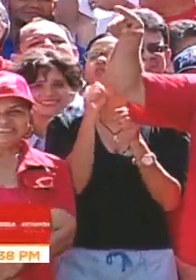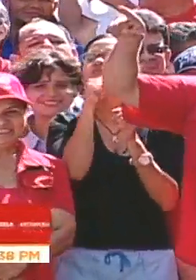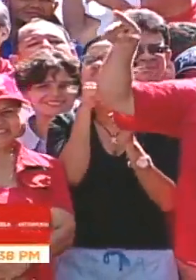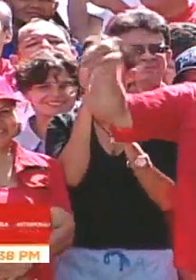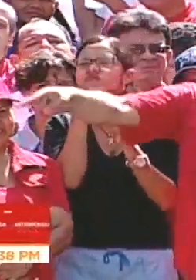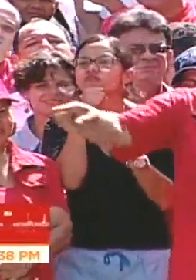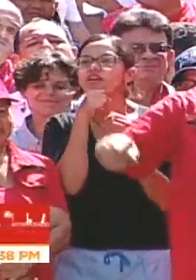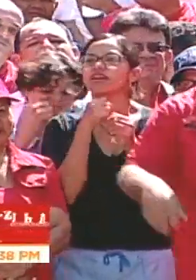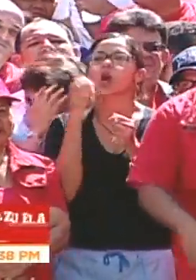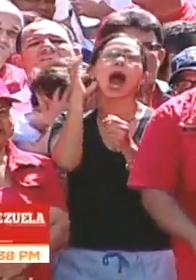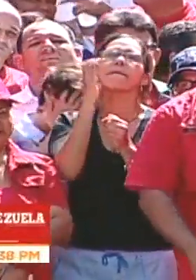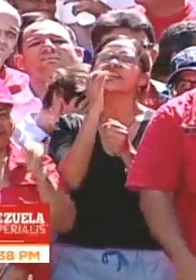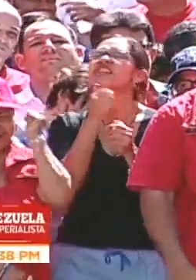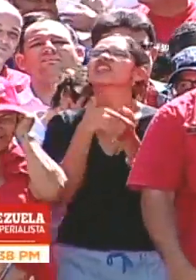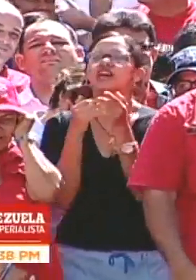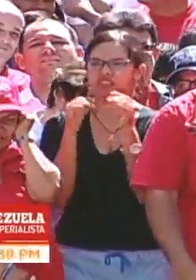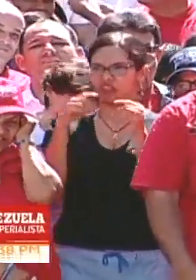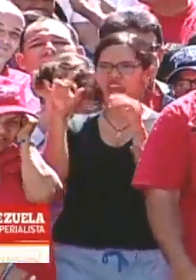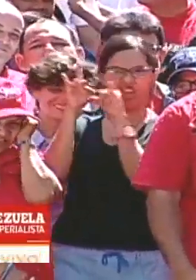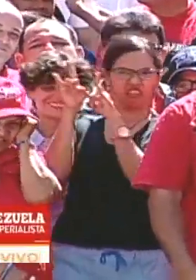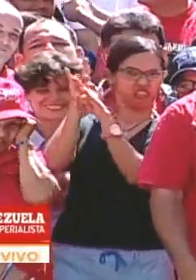¿Quién quiere ser como Capriles?